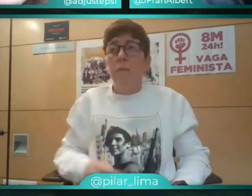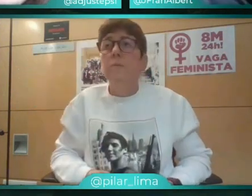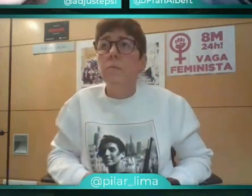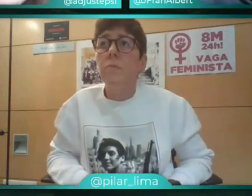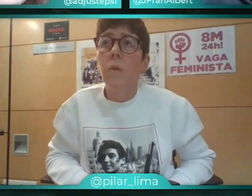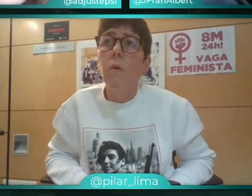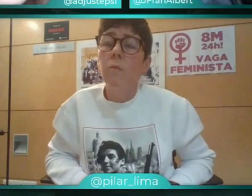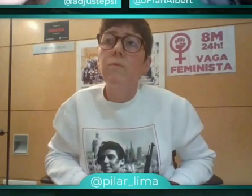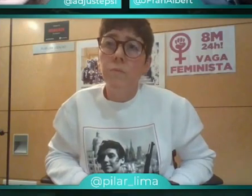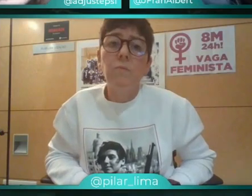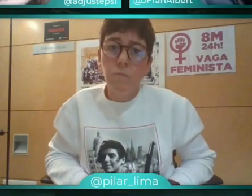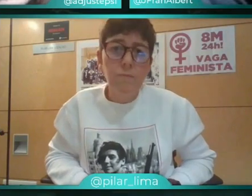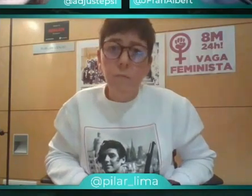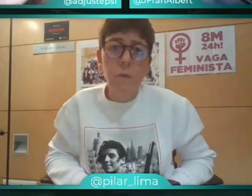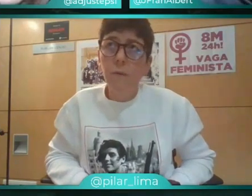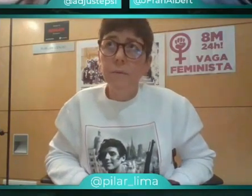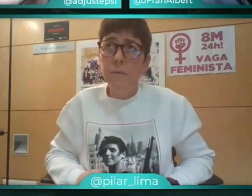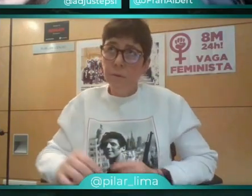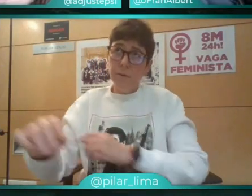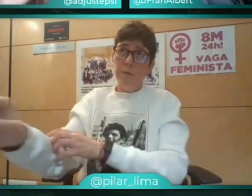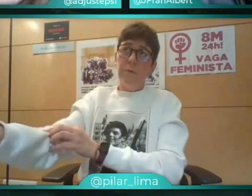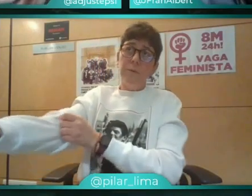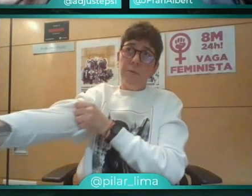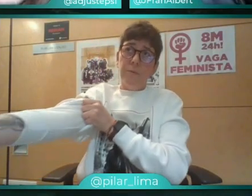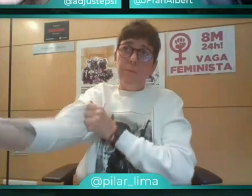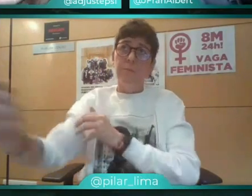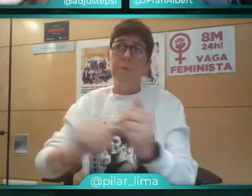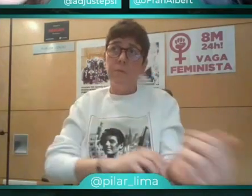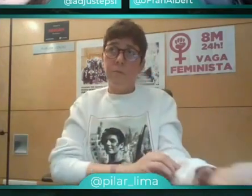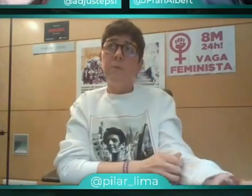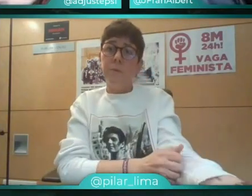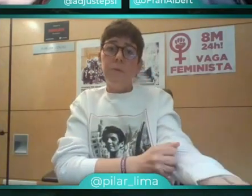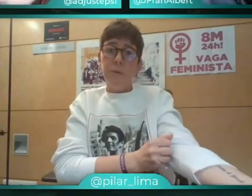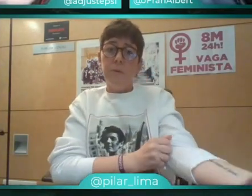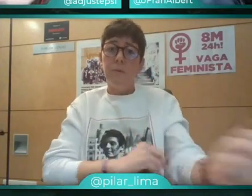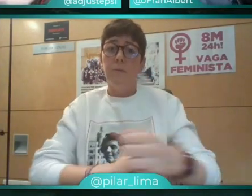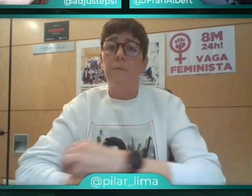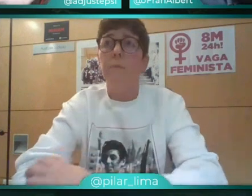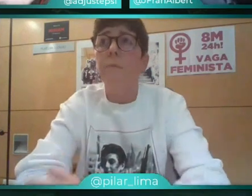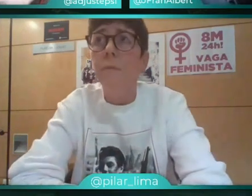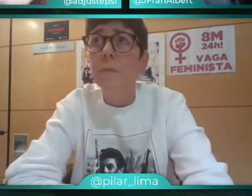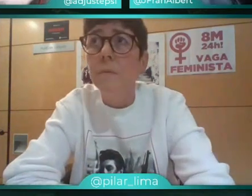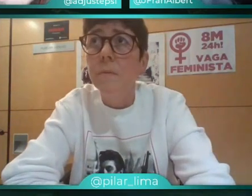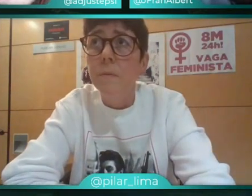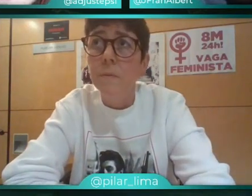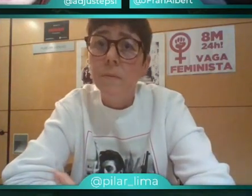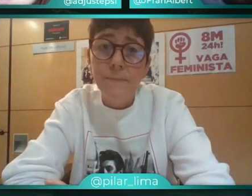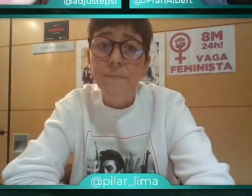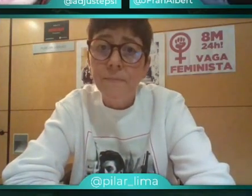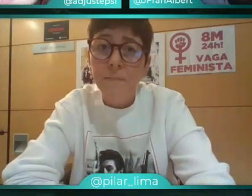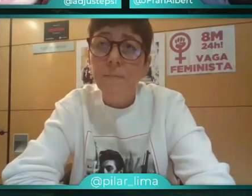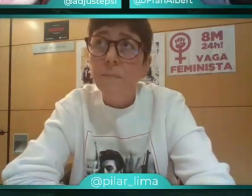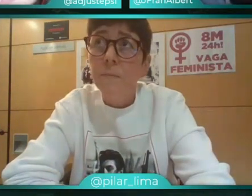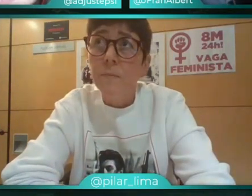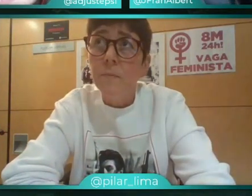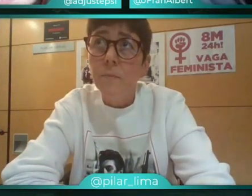como compañeras como como casos que conozcas no y entremos un poco adicionar que está pasando no Y también qué